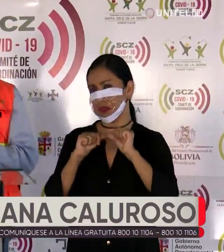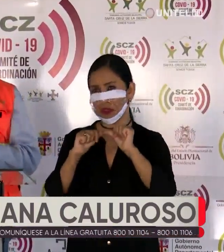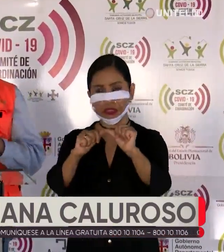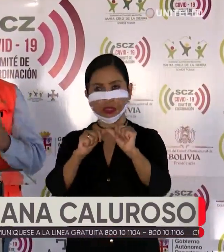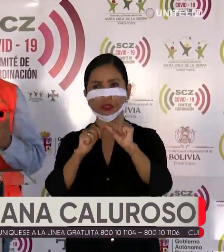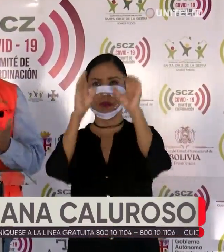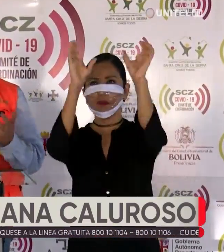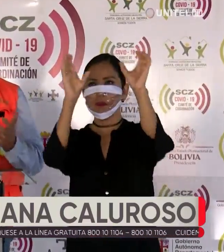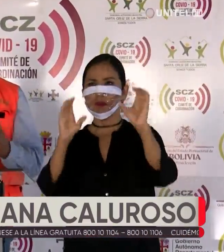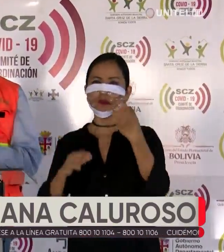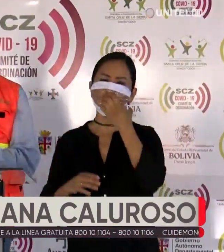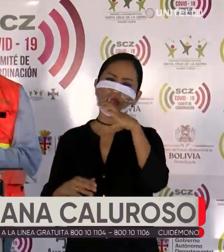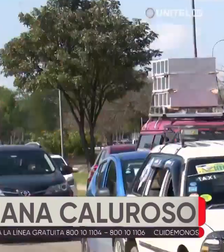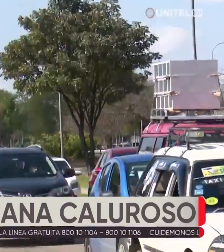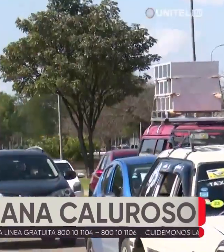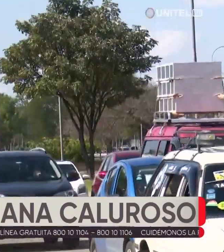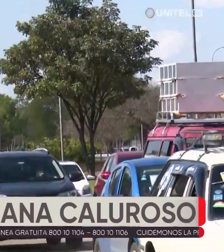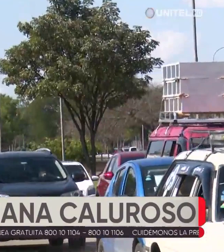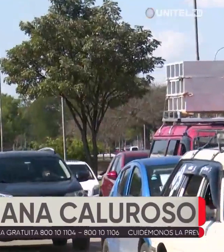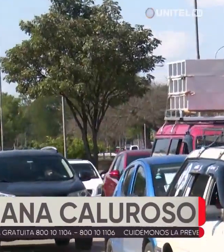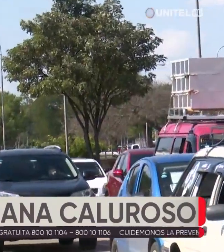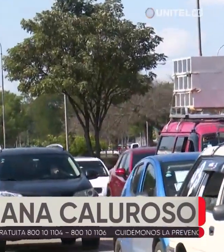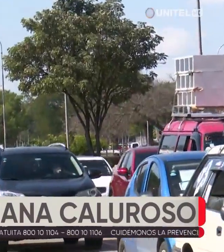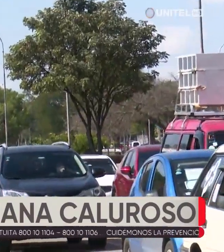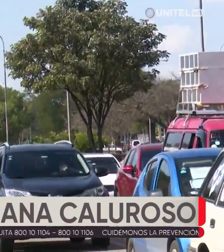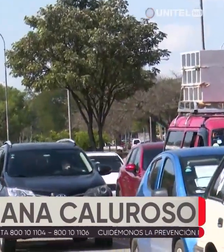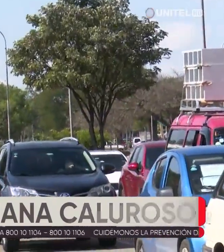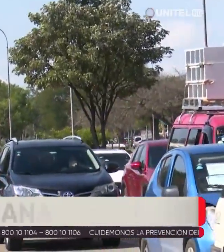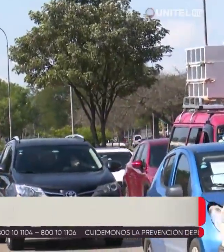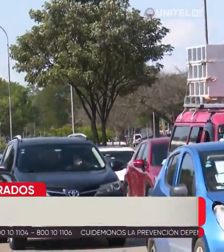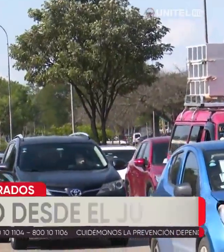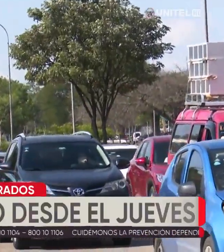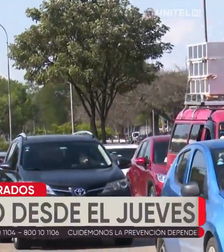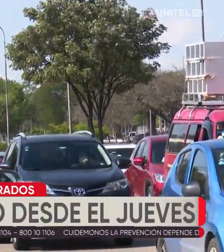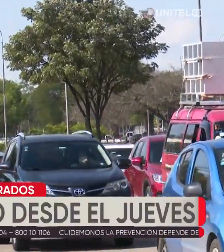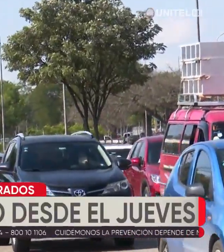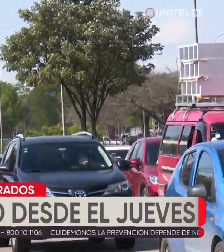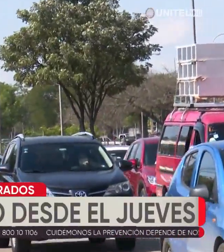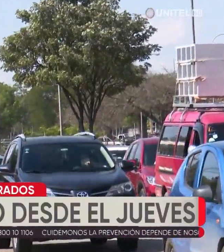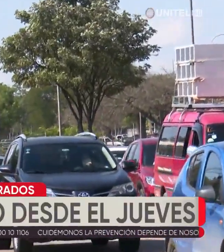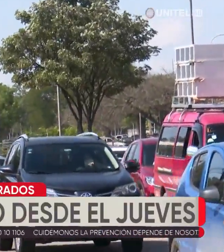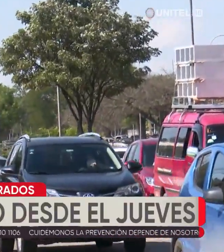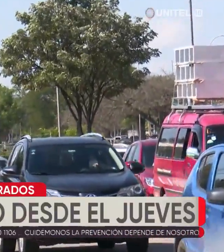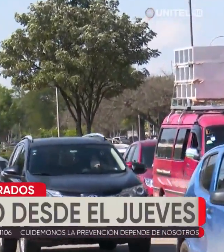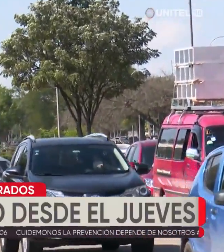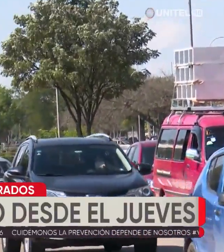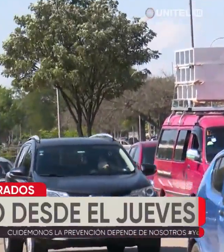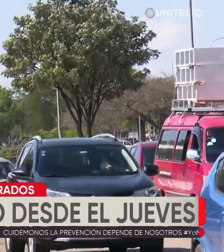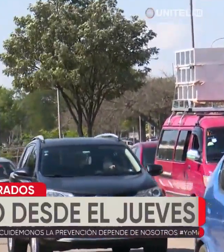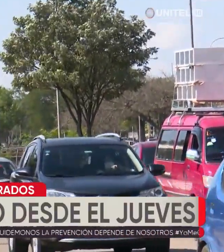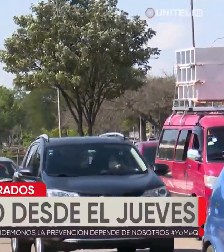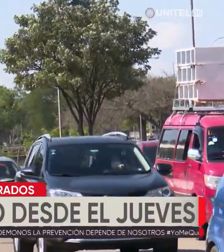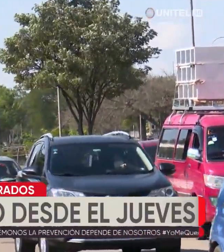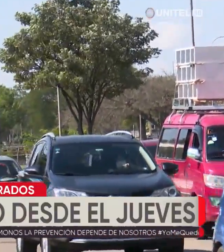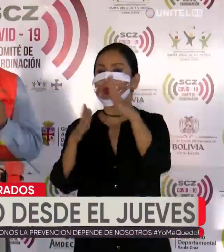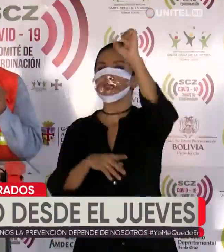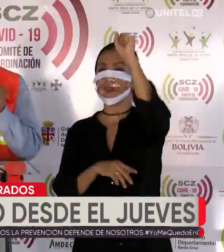clima caluroso hasta el jueves 23. Ingresan los vientos del sur.